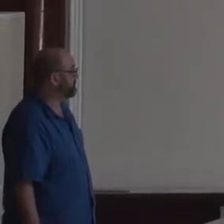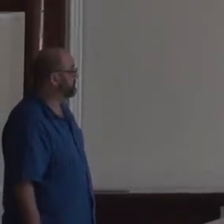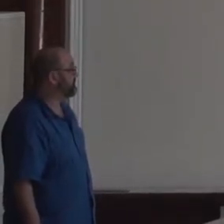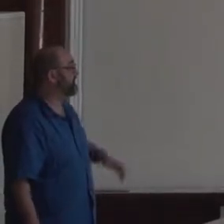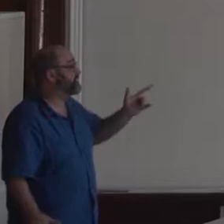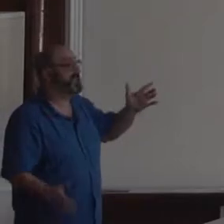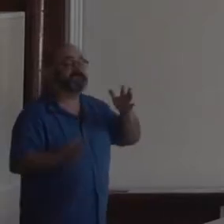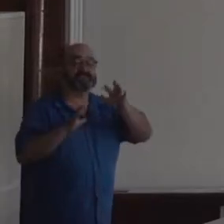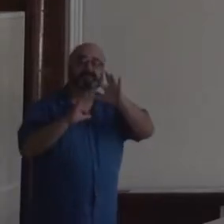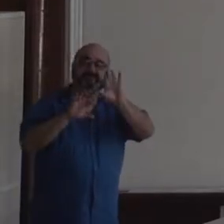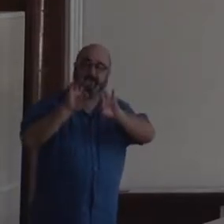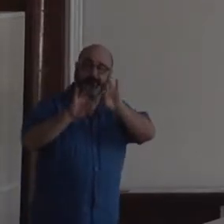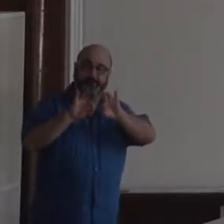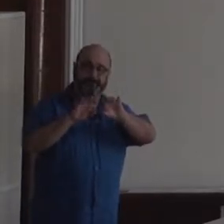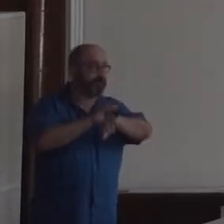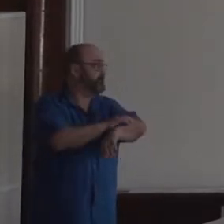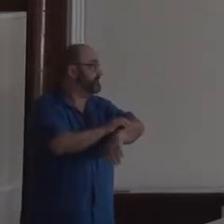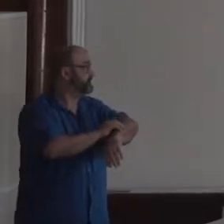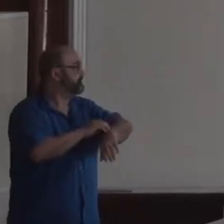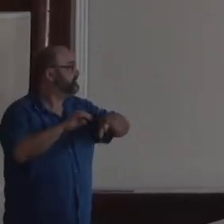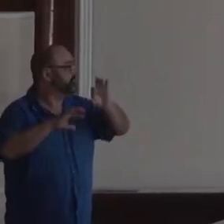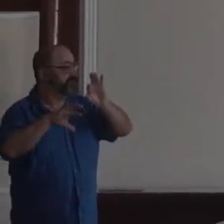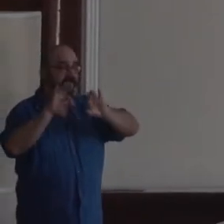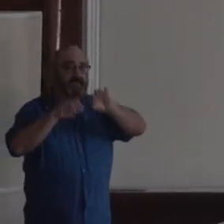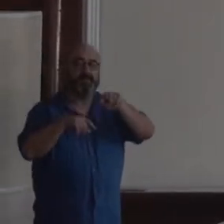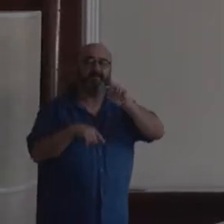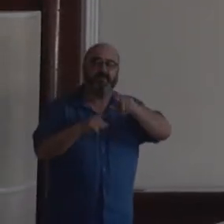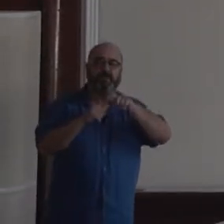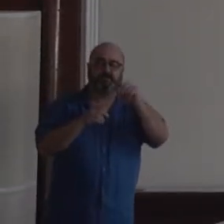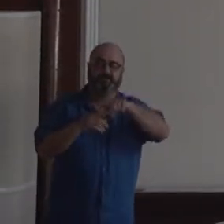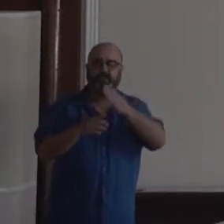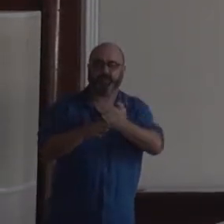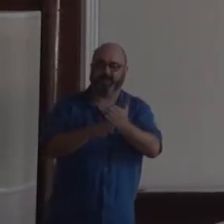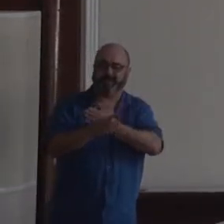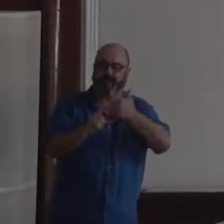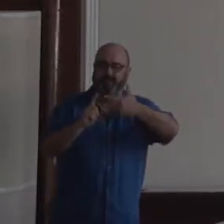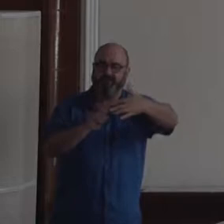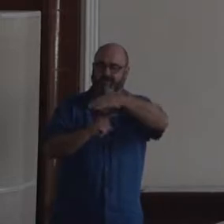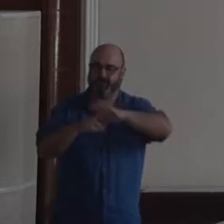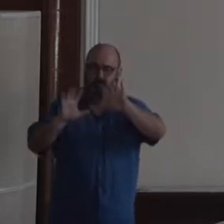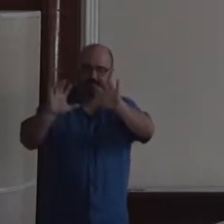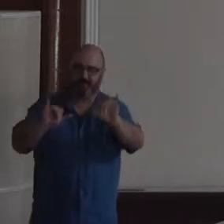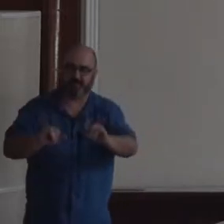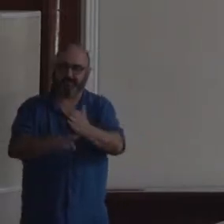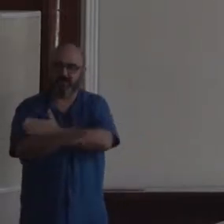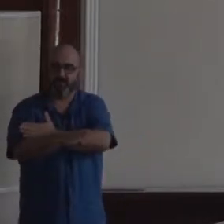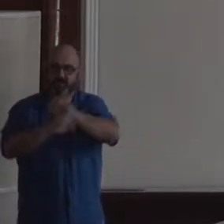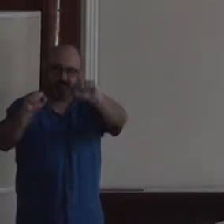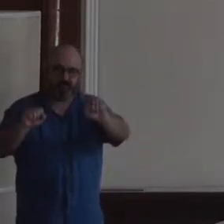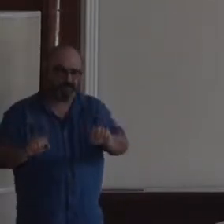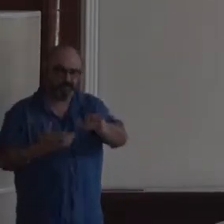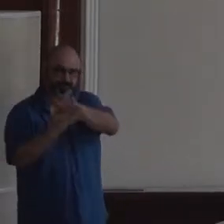Avec le setup, on a généralement le teardown. Dans certains cas, on a besoin de faire un petit peu de nettoyage par rapport au contexte qu'on a mis en